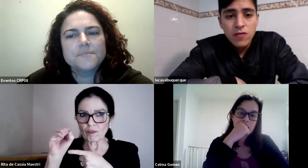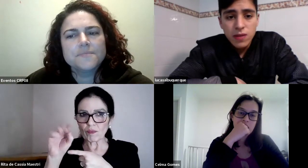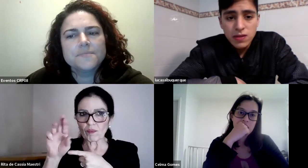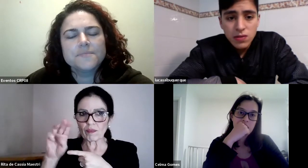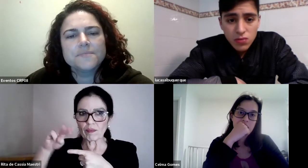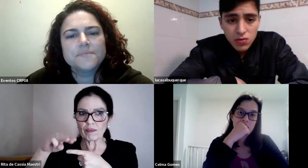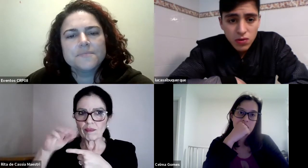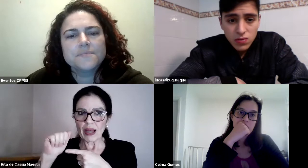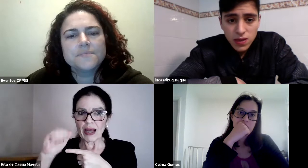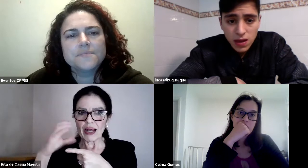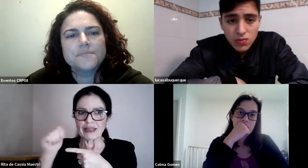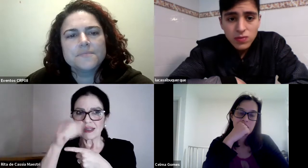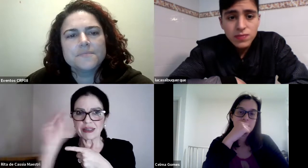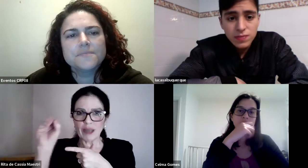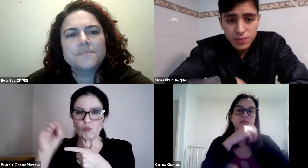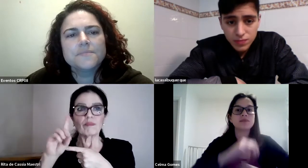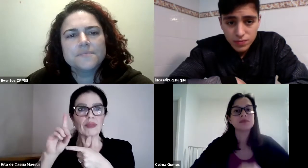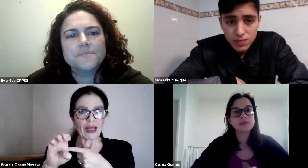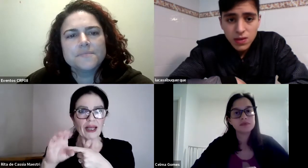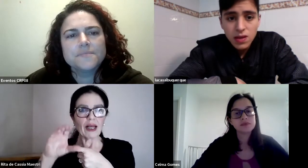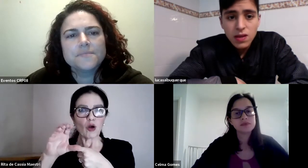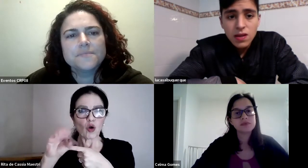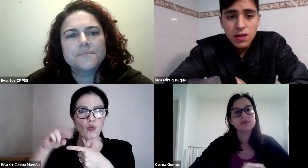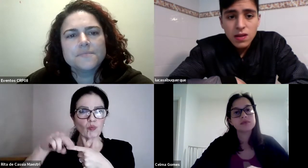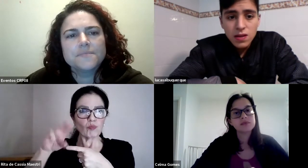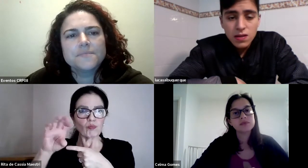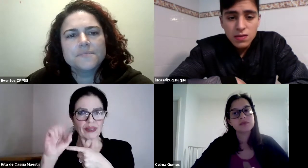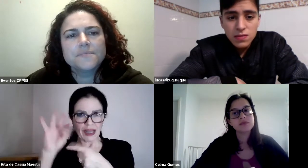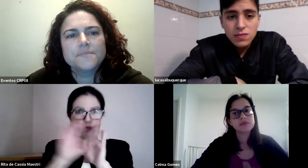a formação de um conceito,